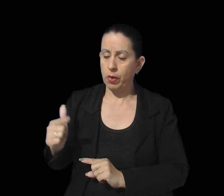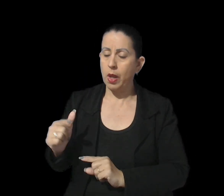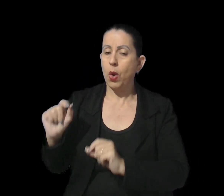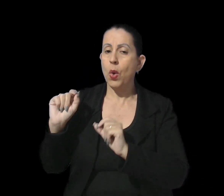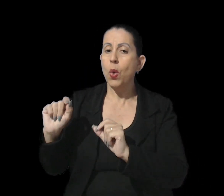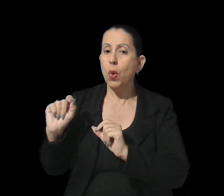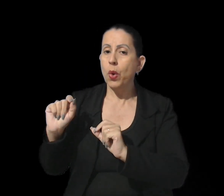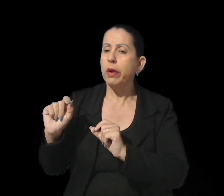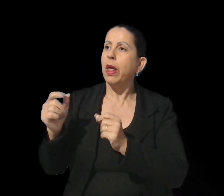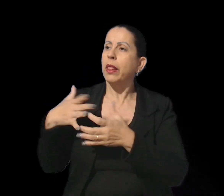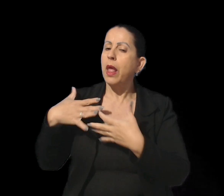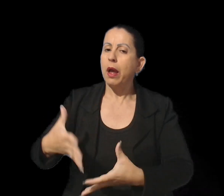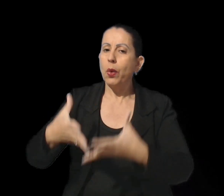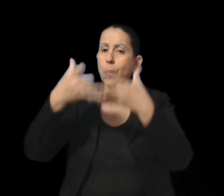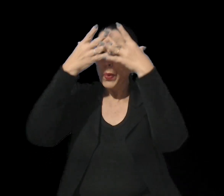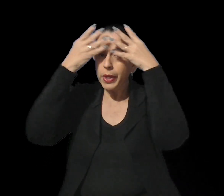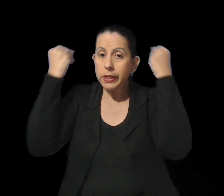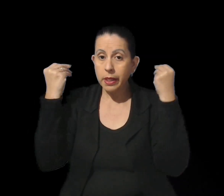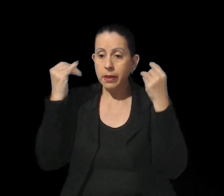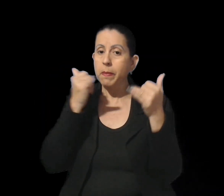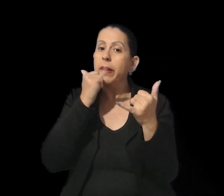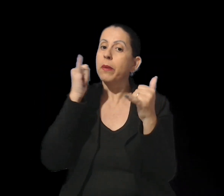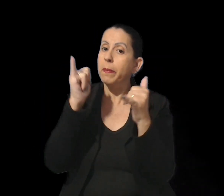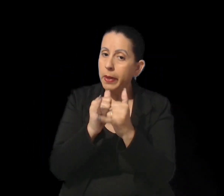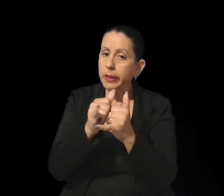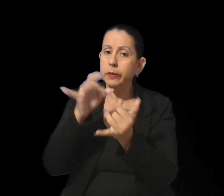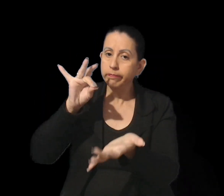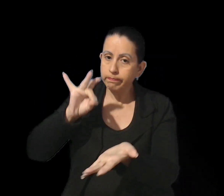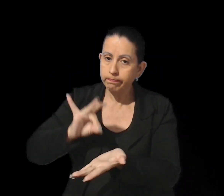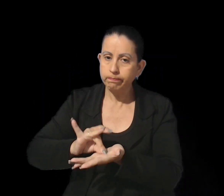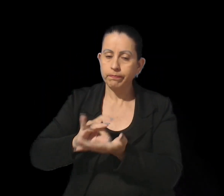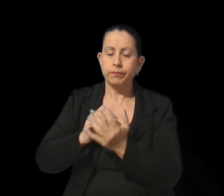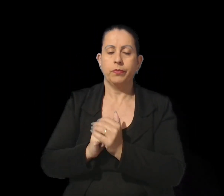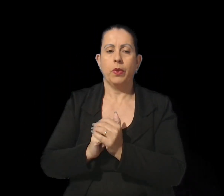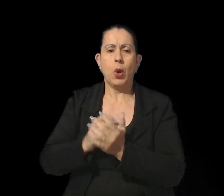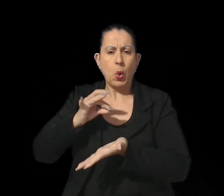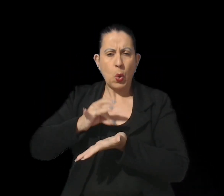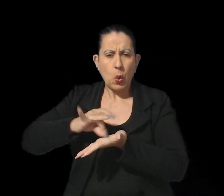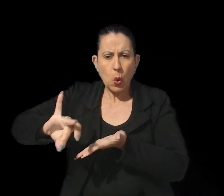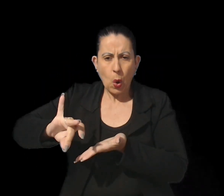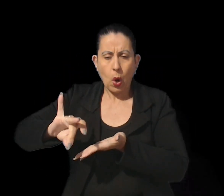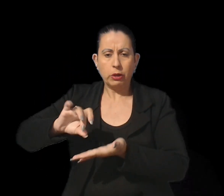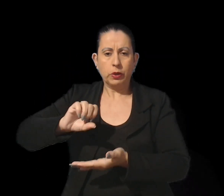no esquecimento e no perdão das ofensas. O ódio e o